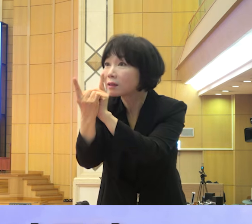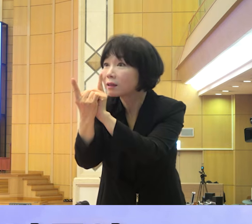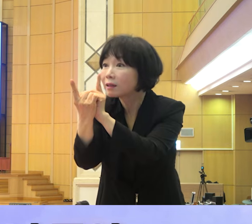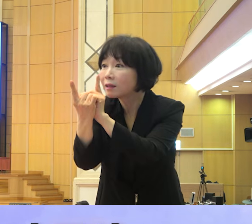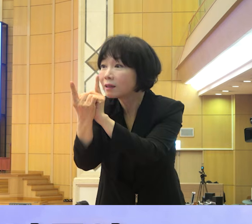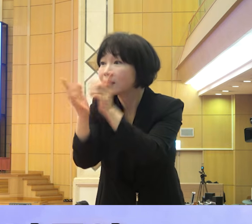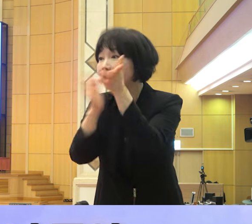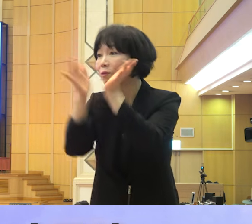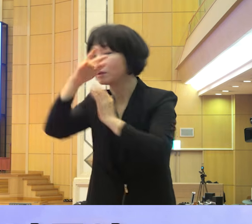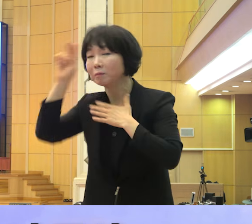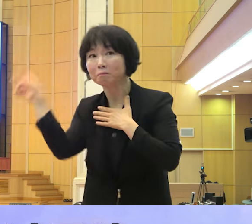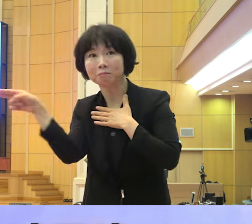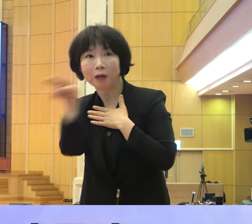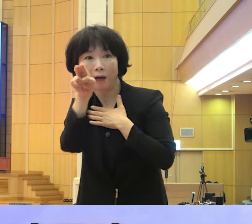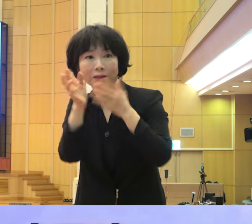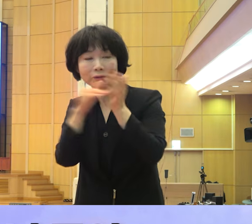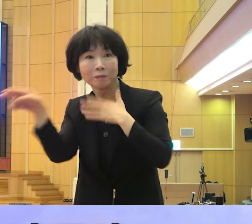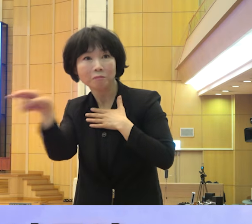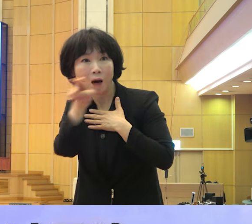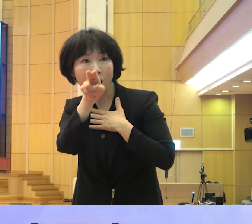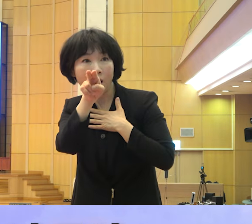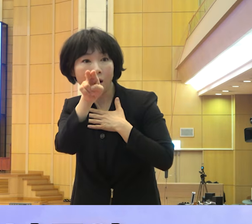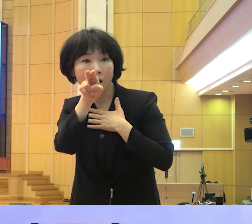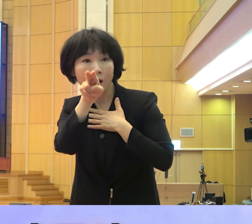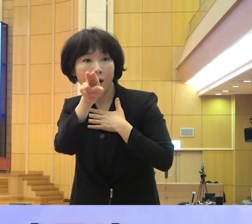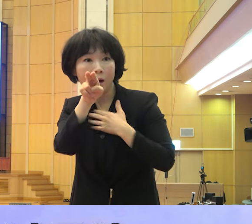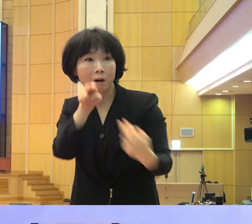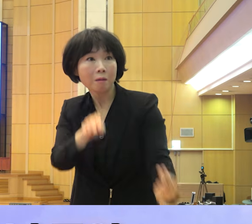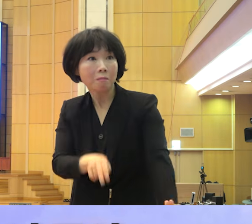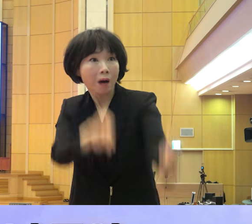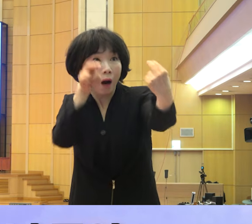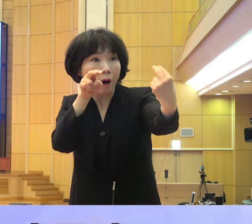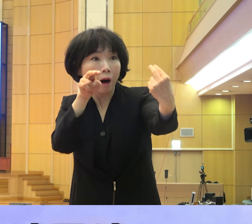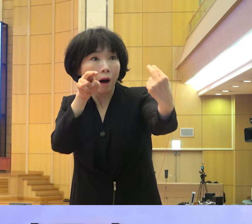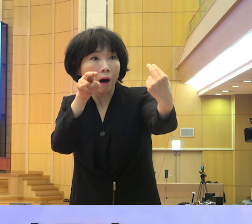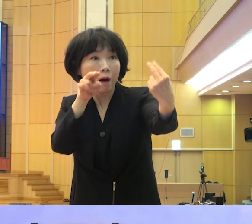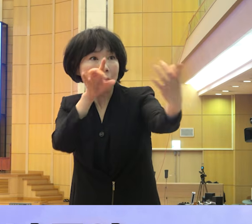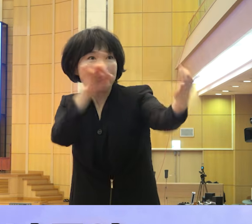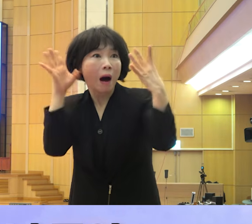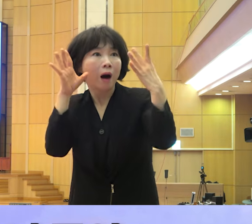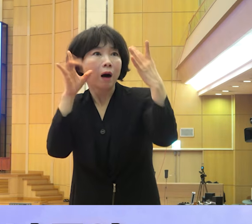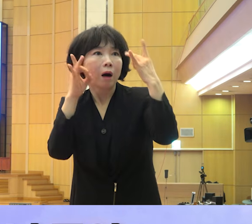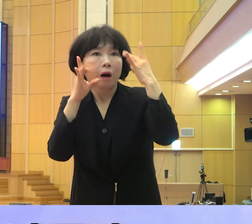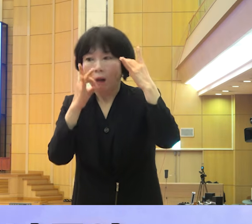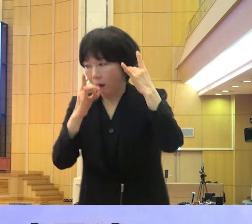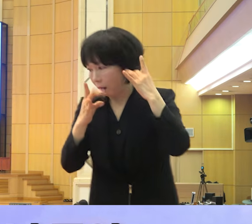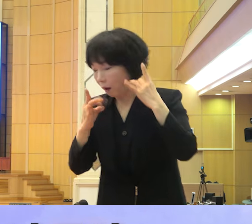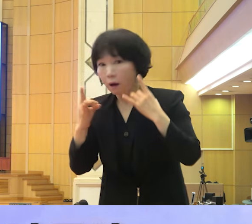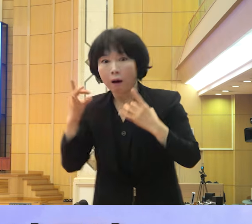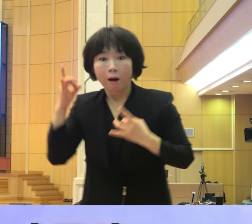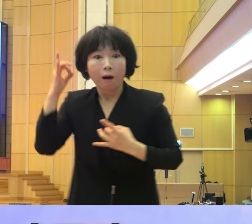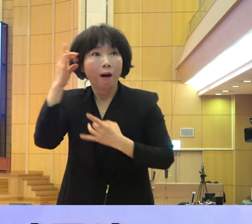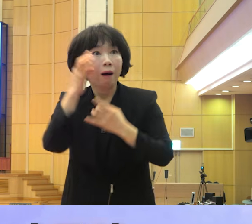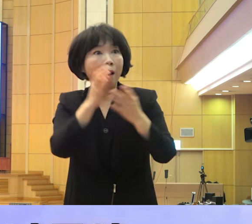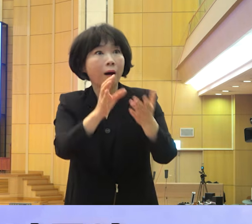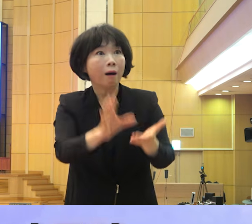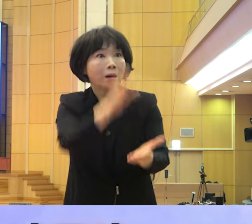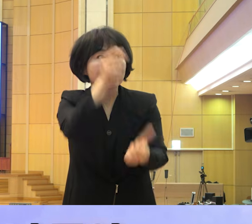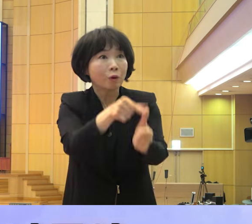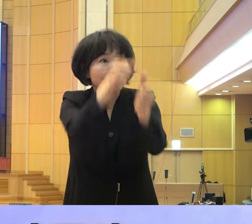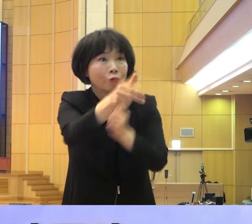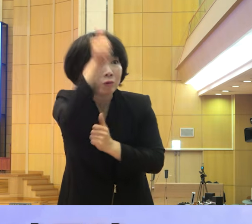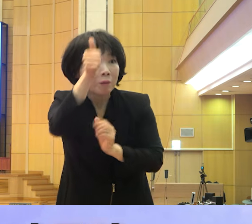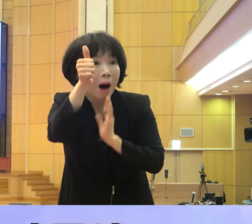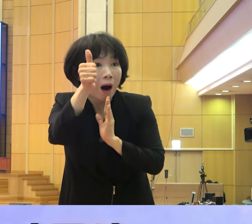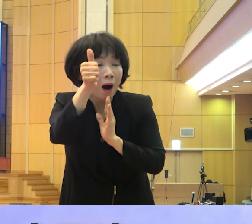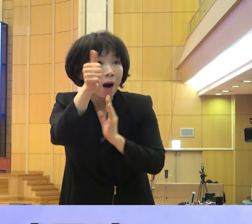물어볼 것도 없고 알아볼 것도 없고 주님을 보자마자 벌써 주님이라는 것을 딱 벌써 그냥